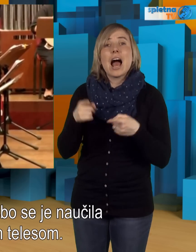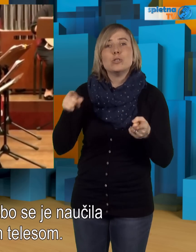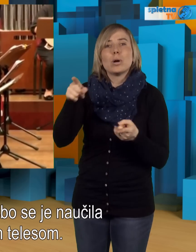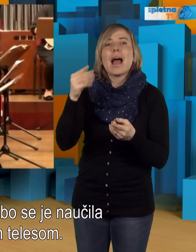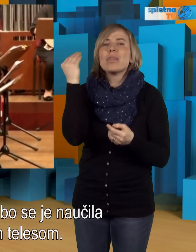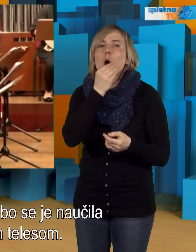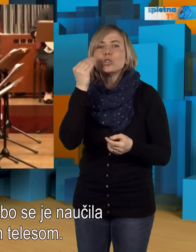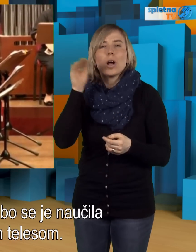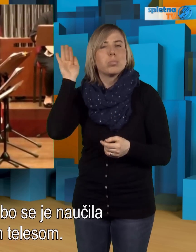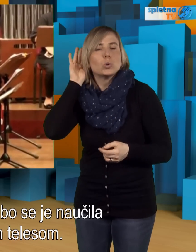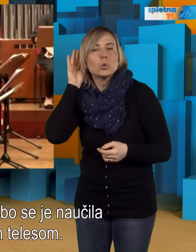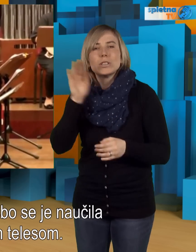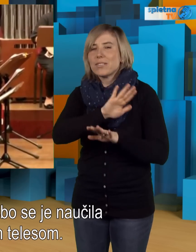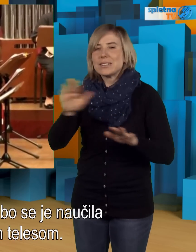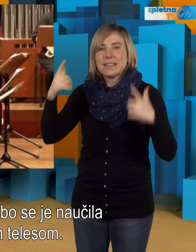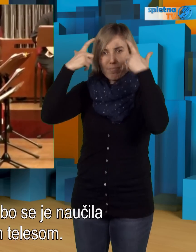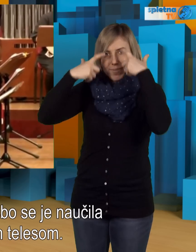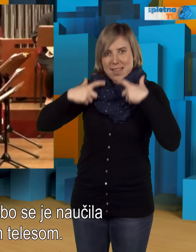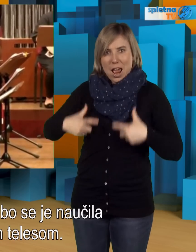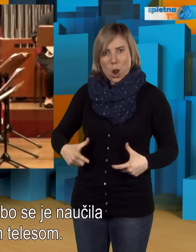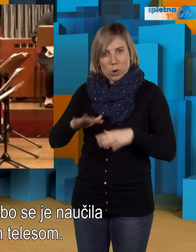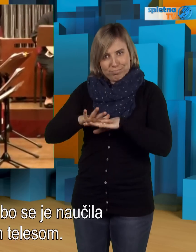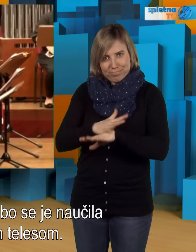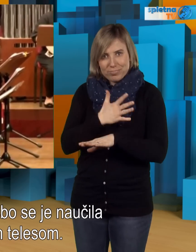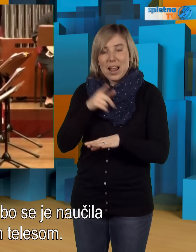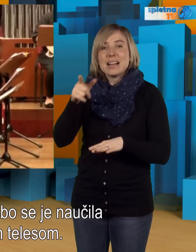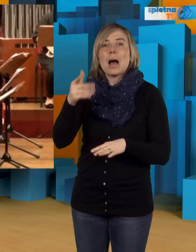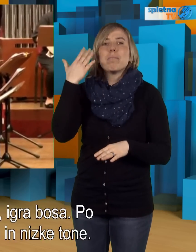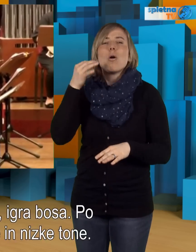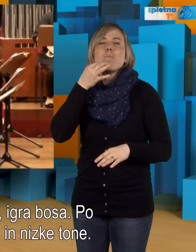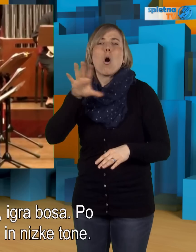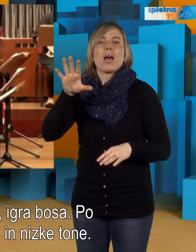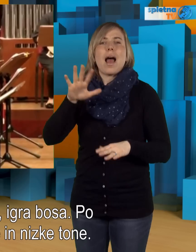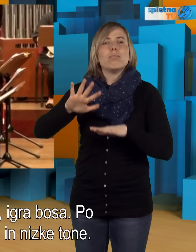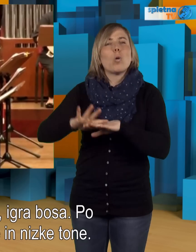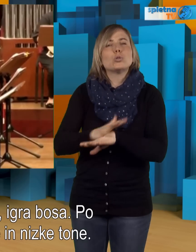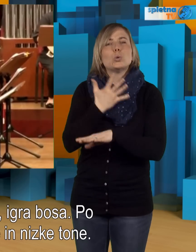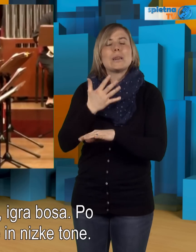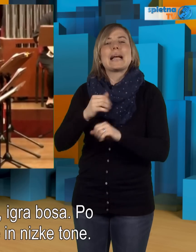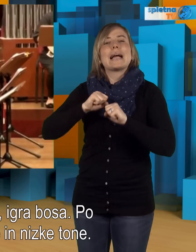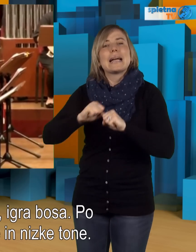Glasbo se je naučila poslušati z vsem telesom. Da bolje občuti ritem, igra